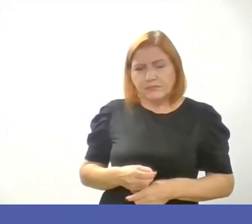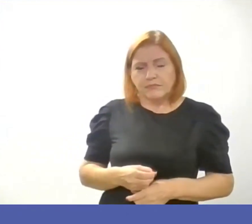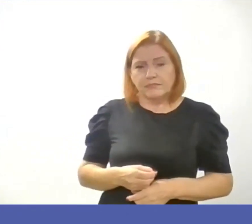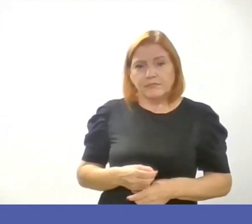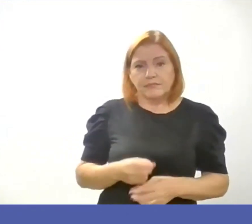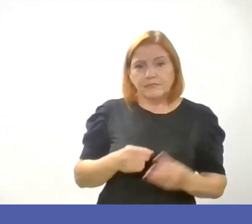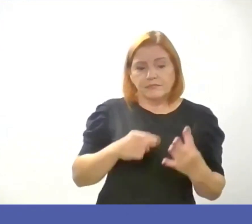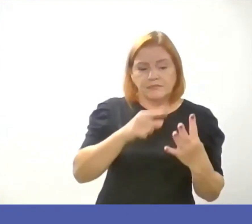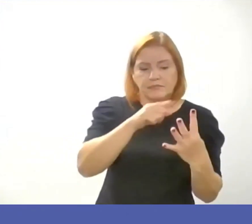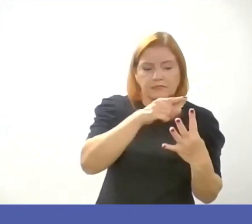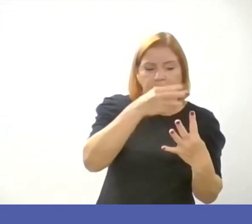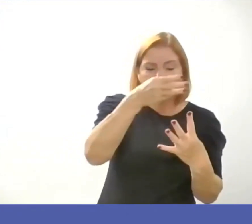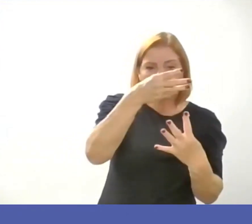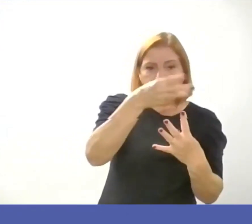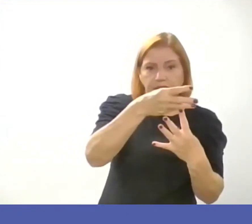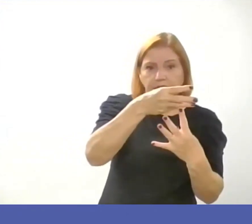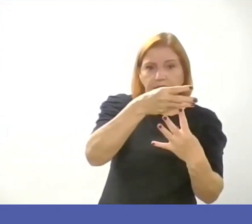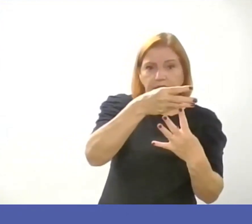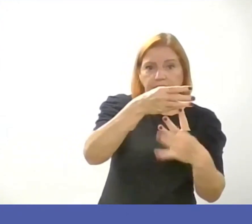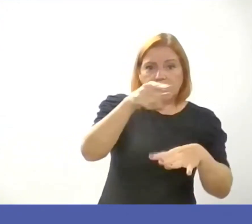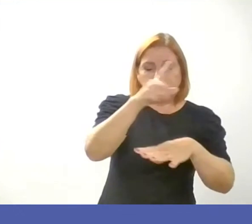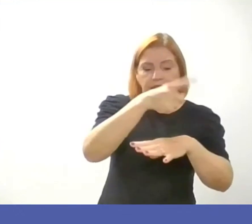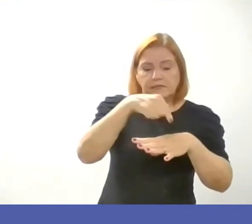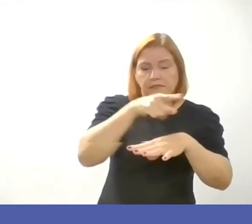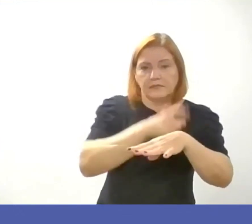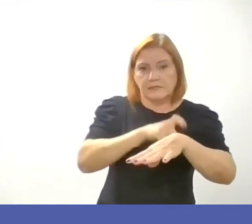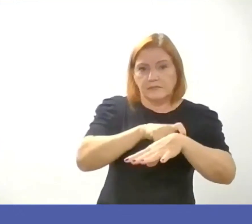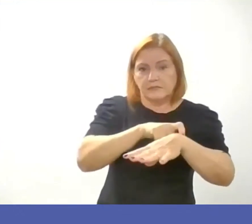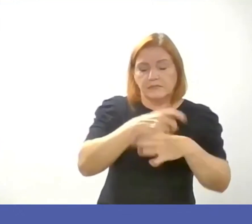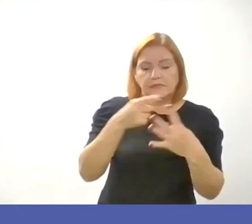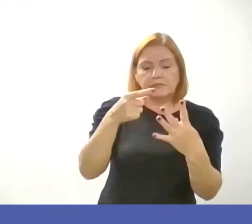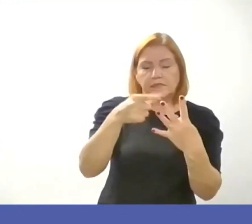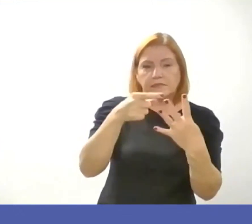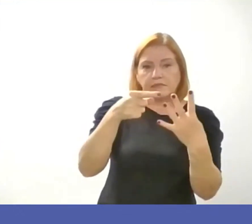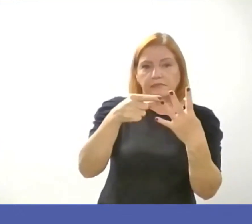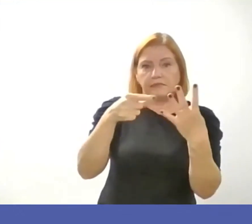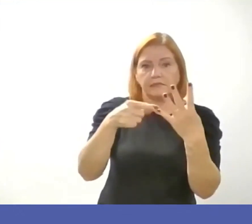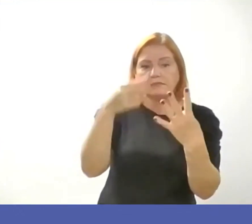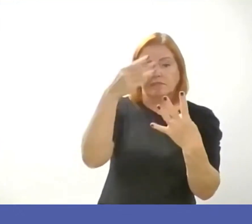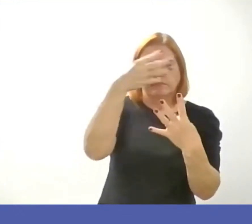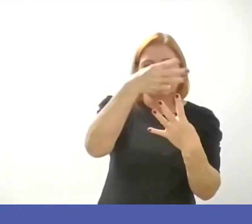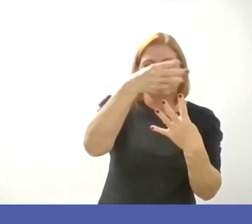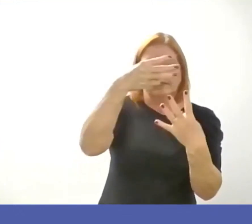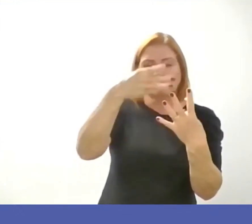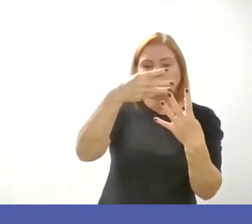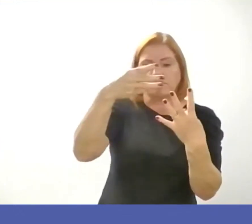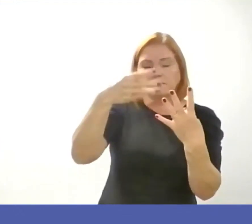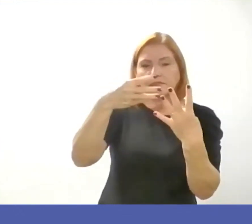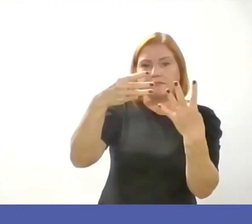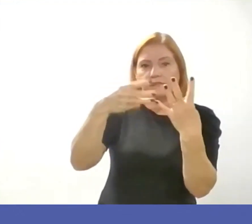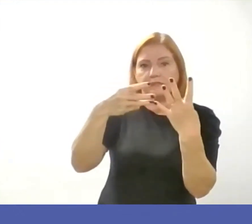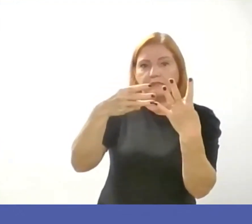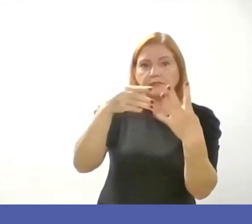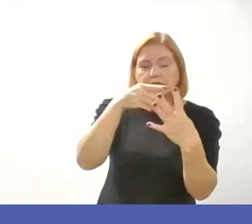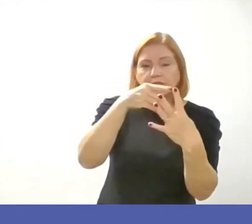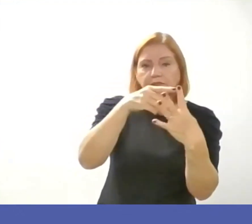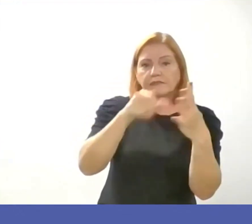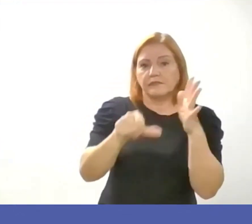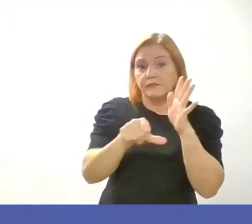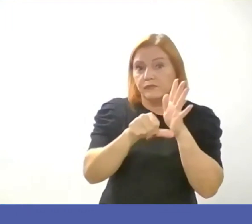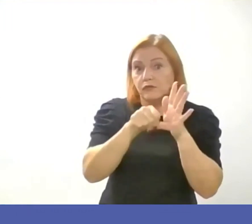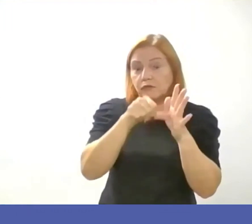3 horas, não é? 3 em 3 horas. Os primeiros trabalhadores dos primórdios da